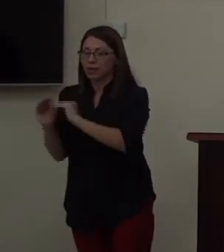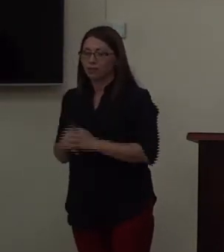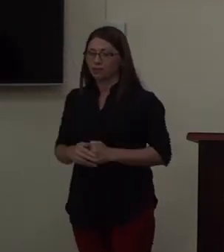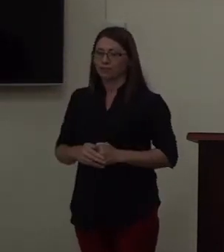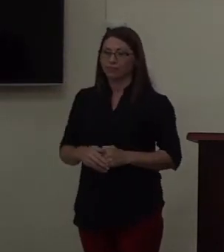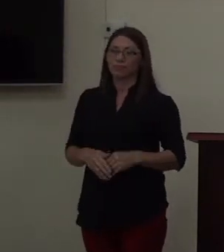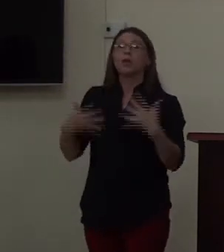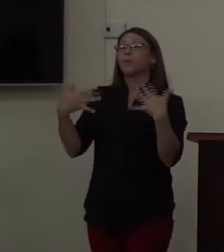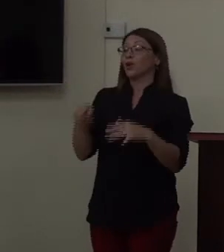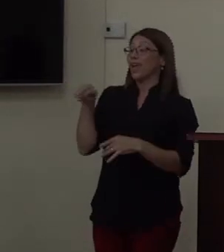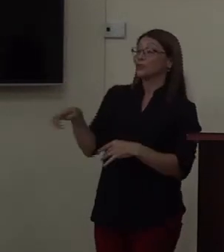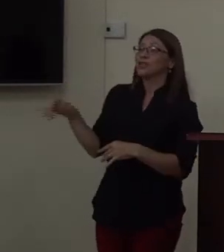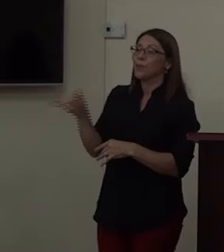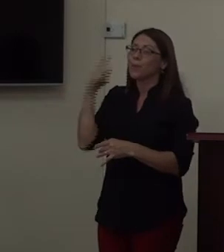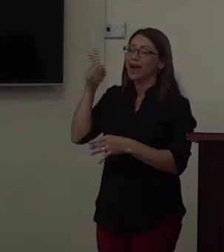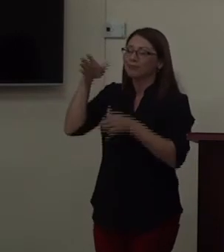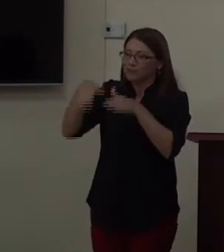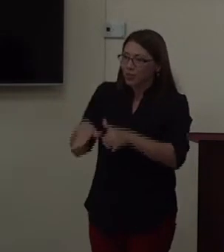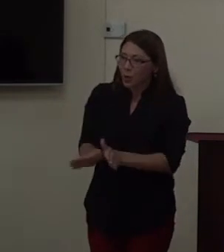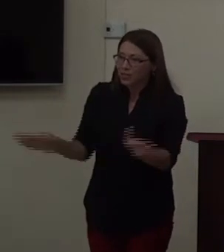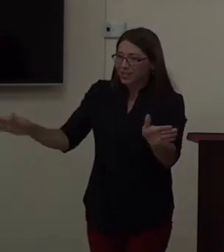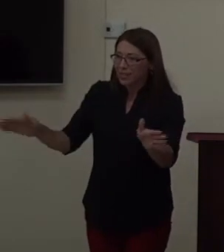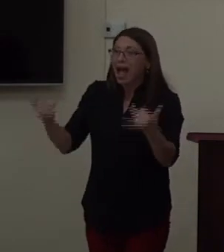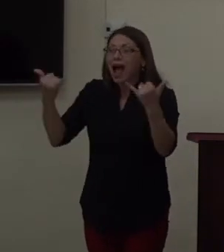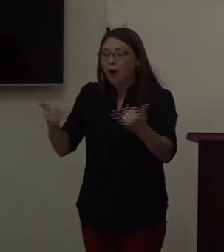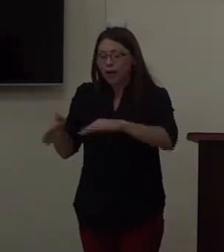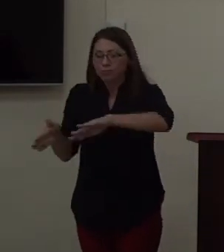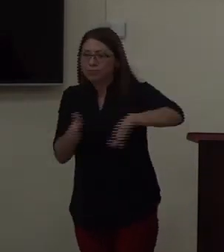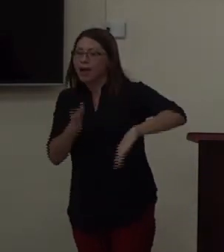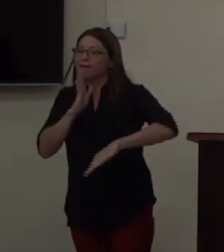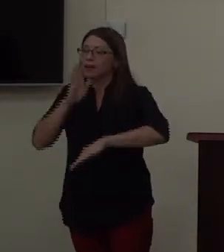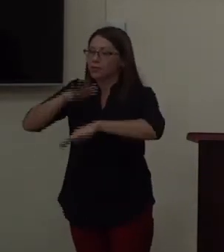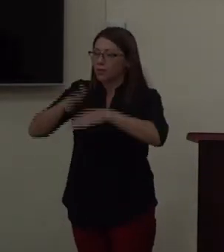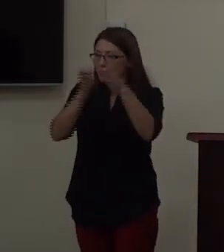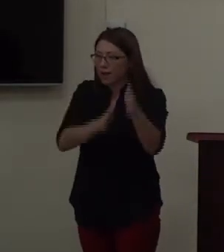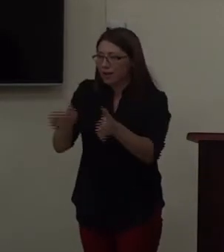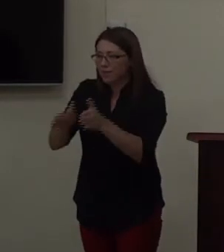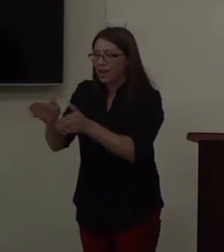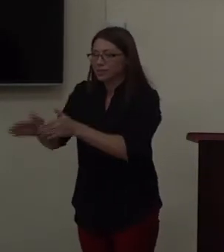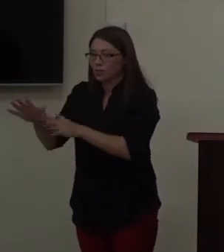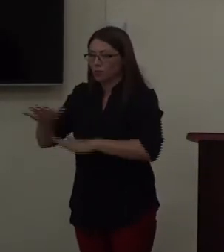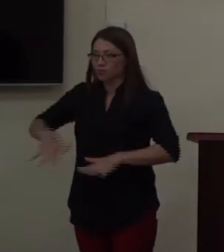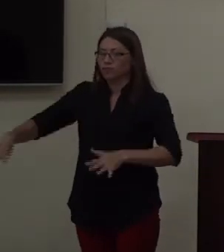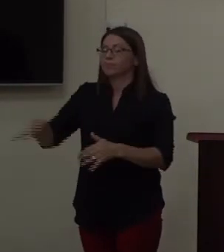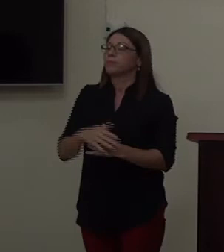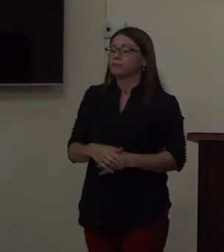era como para hacer ese contexto general y pasar ahora a hablar entonces ya de más de planificación, algunas experiencias de